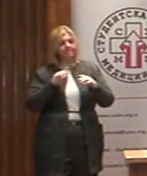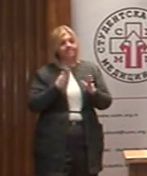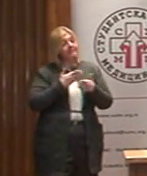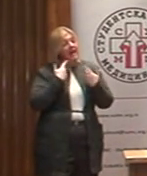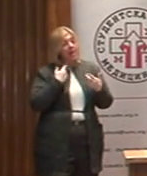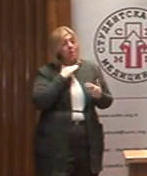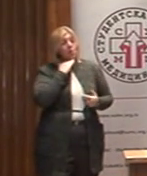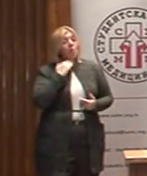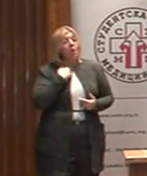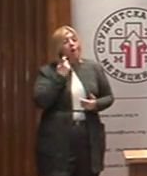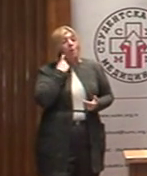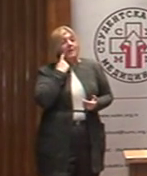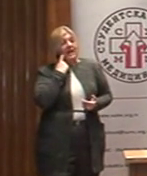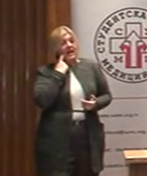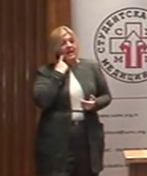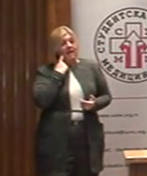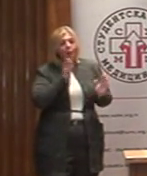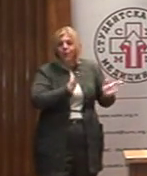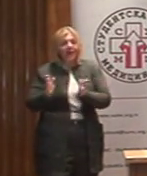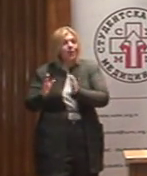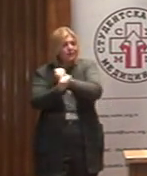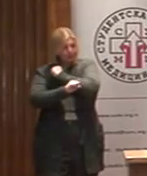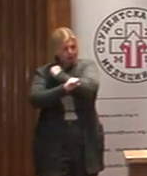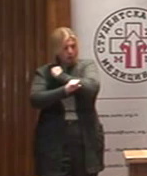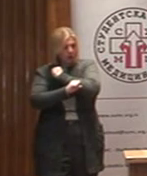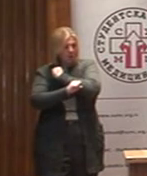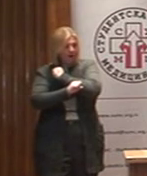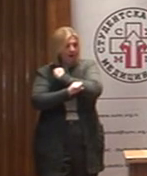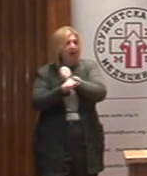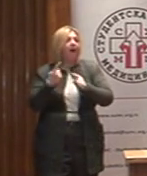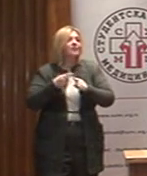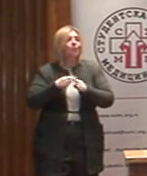da tokom redovnih studija, zbog drugih obaveza,